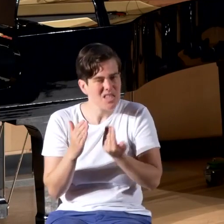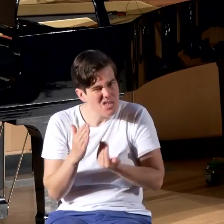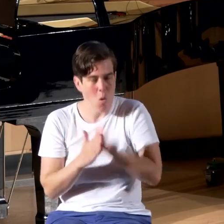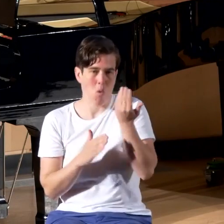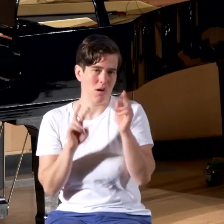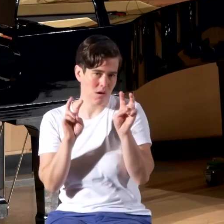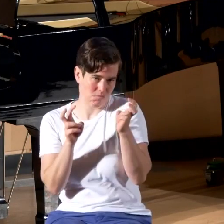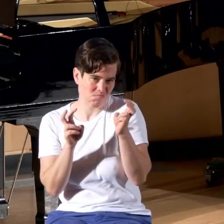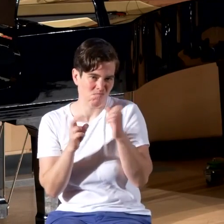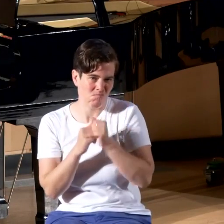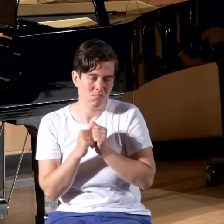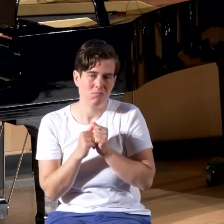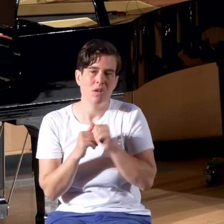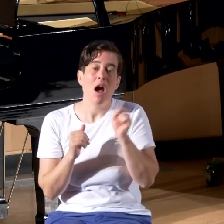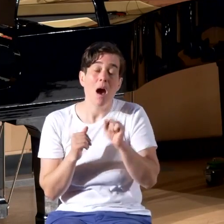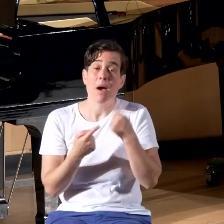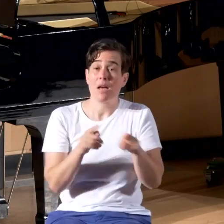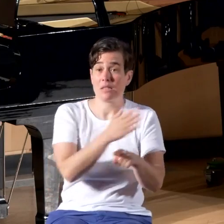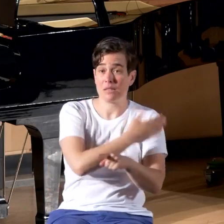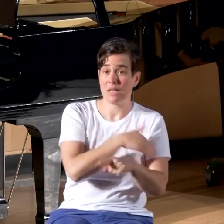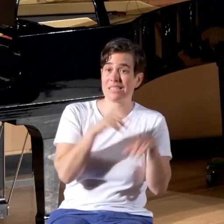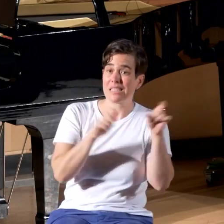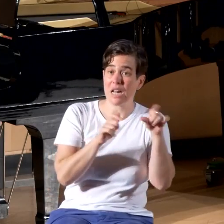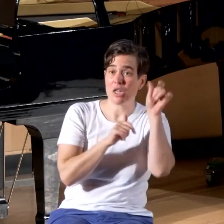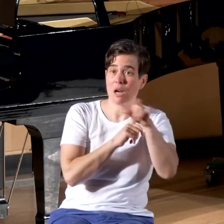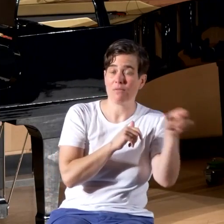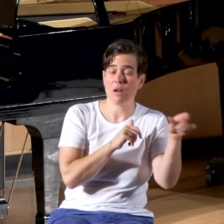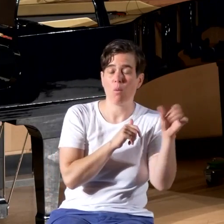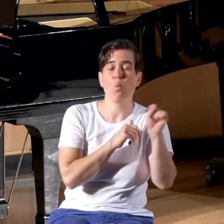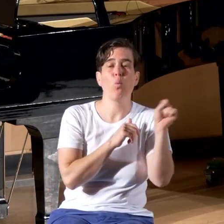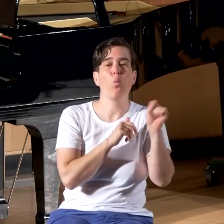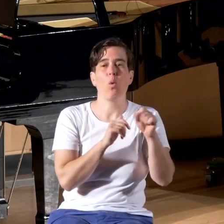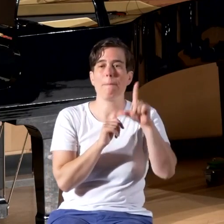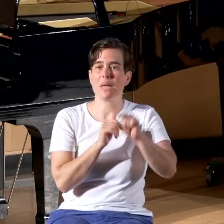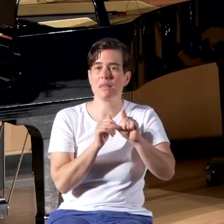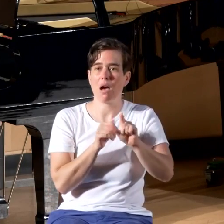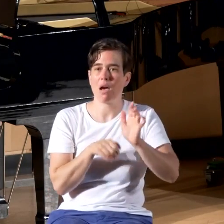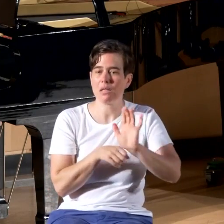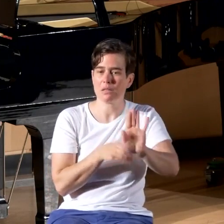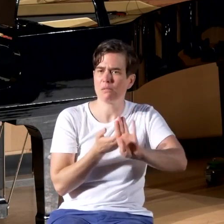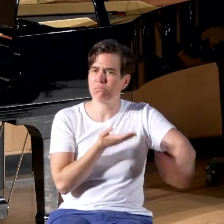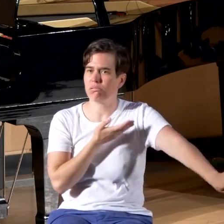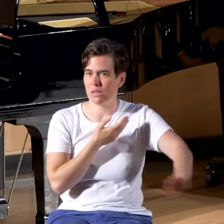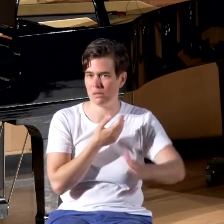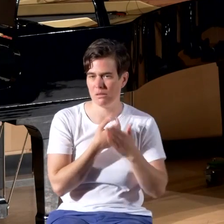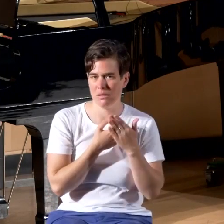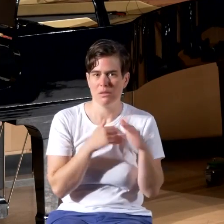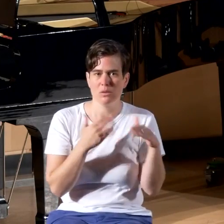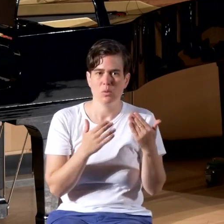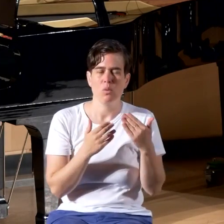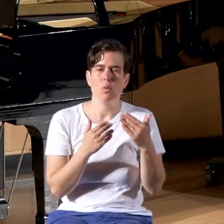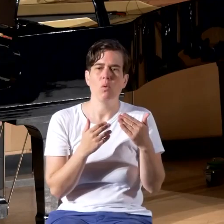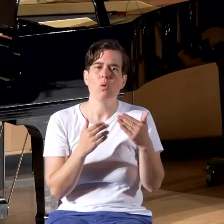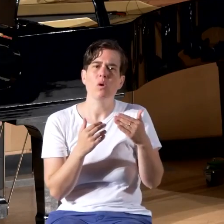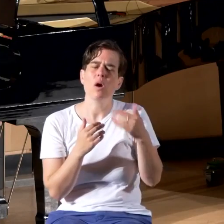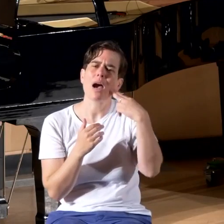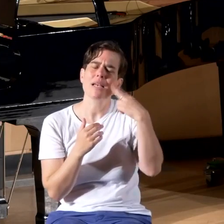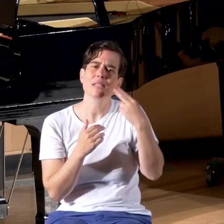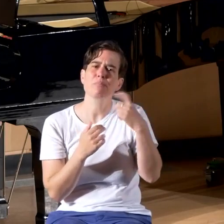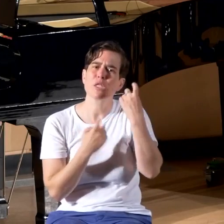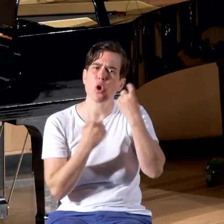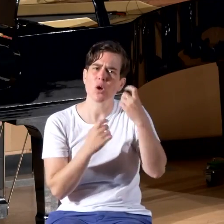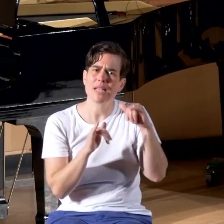verschärft sich zurzeit das gesellschaftliche Klima. Ausgrenzung von Minderheiten nimmt zu. Besorgte Eltern und die